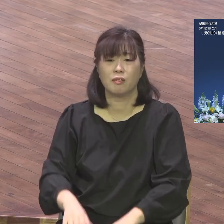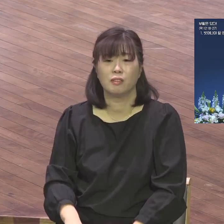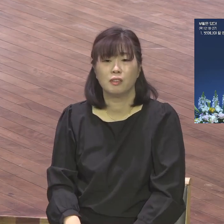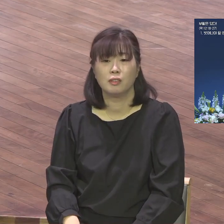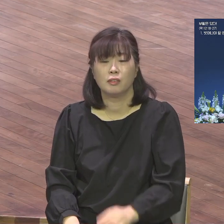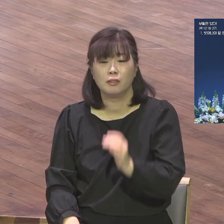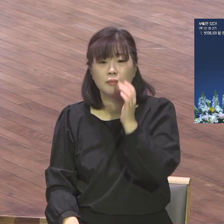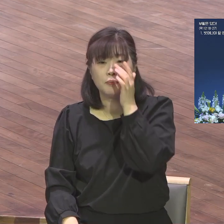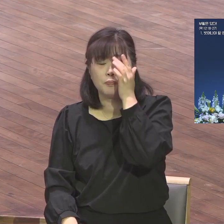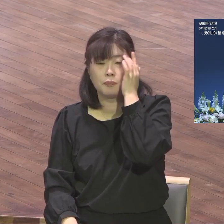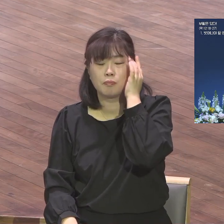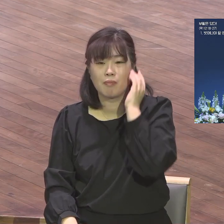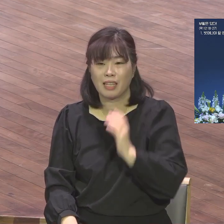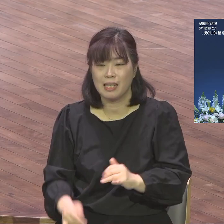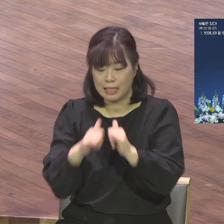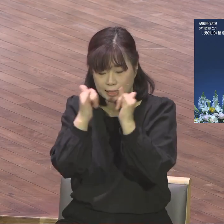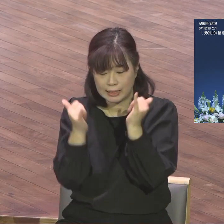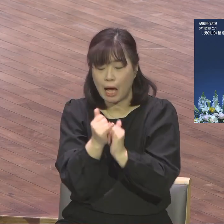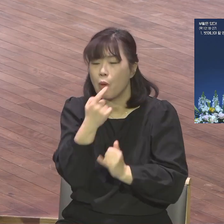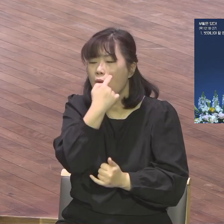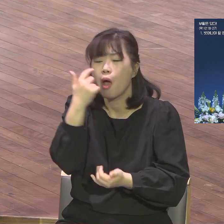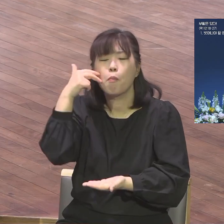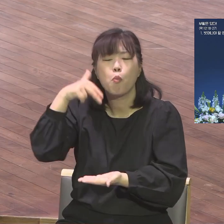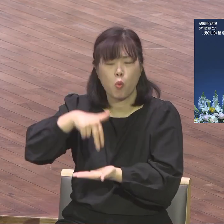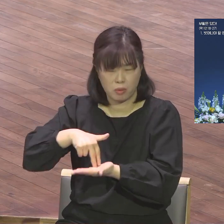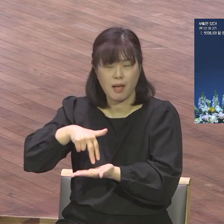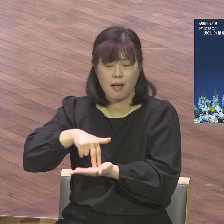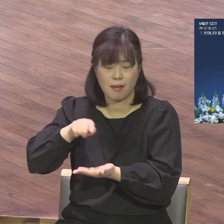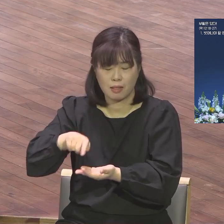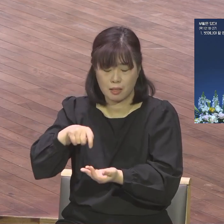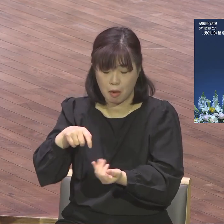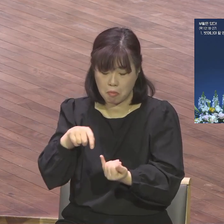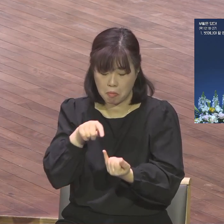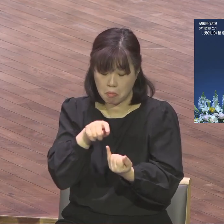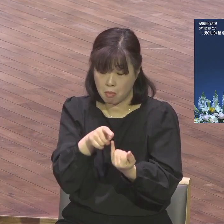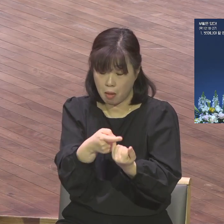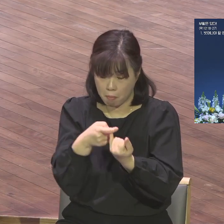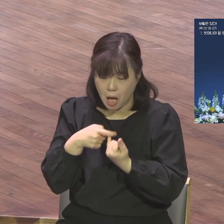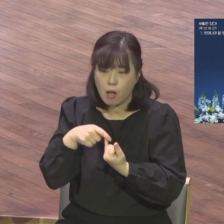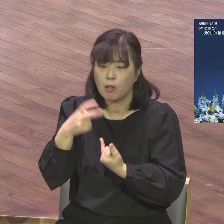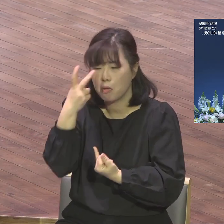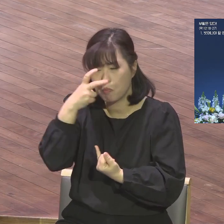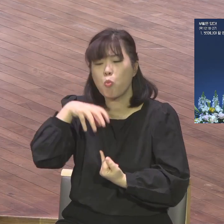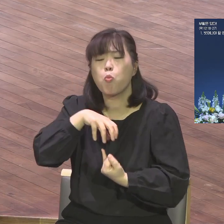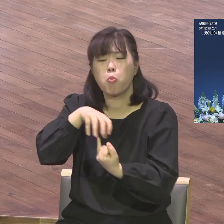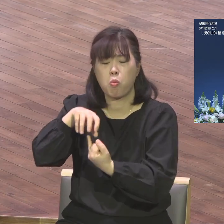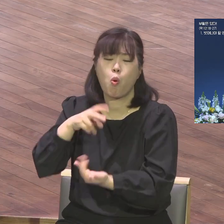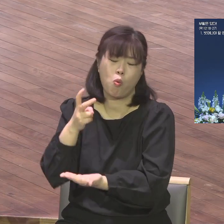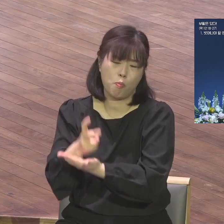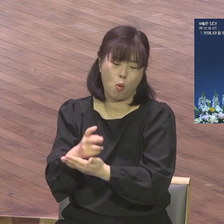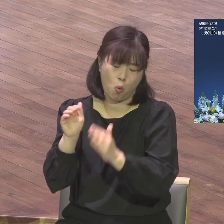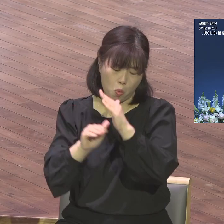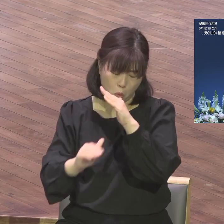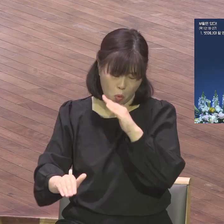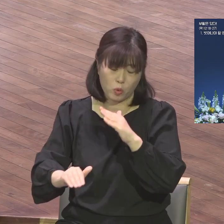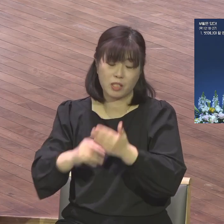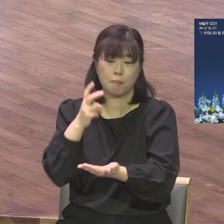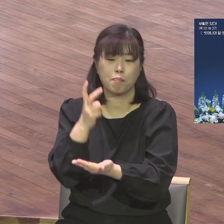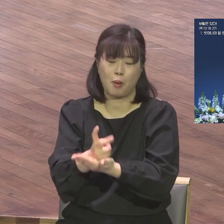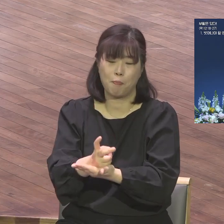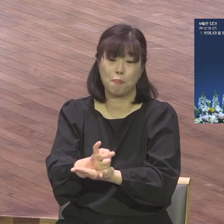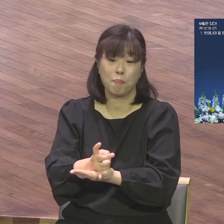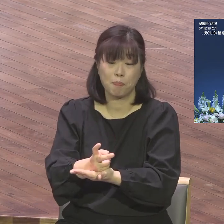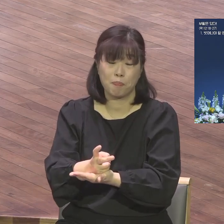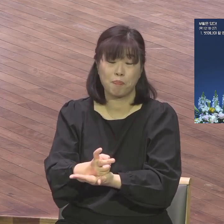그 방법을 사회보장 차원에서 동생이 형의 아내를 볼 수 있도록 공식화해서, 이 공식법이었어요.